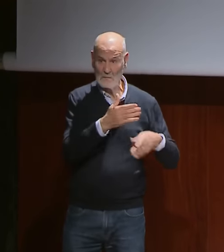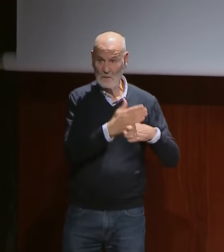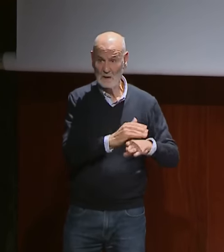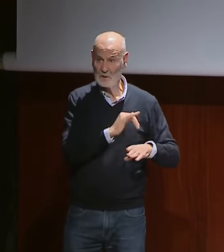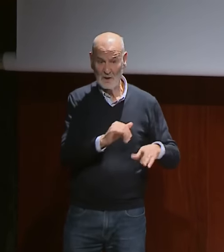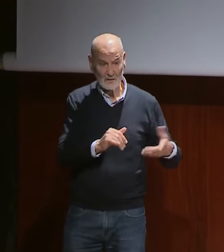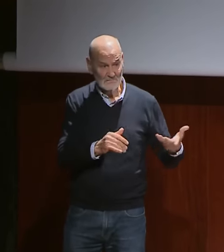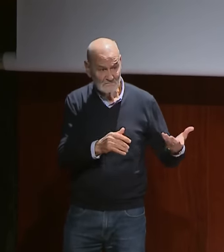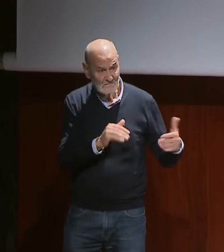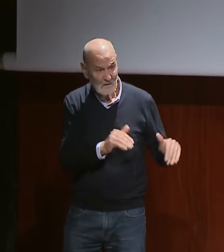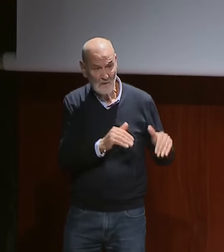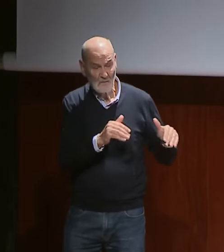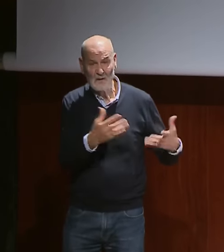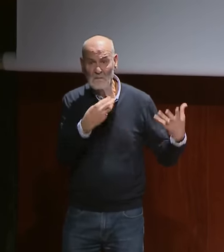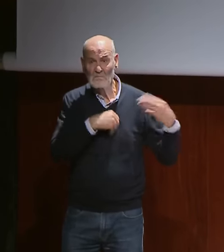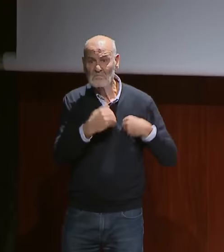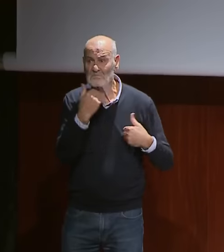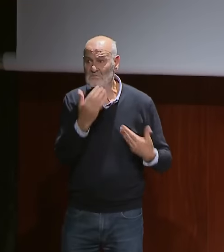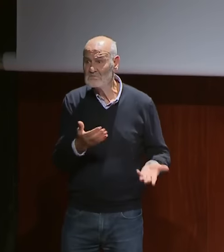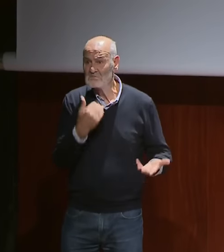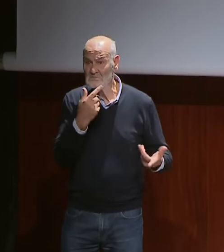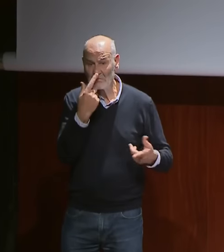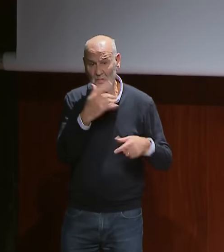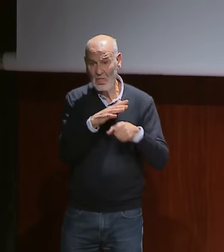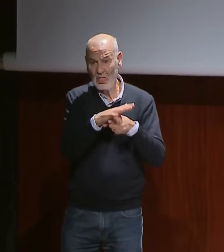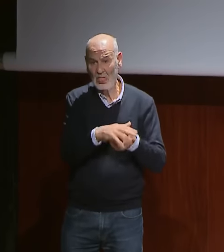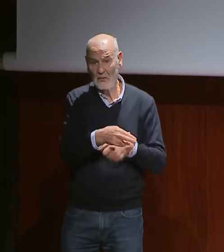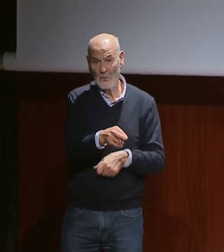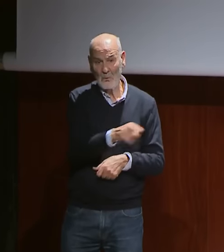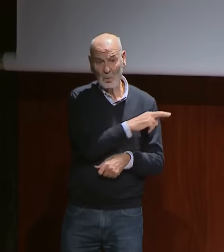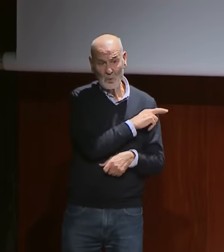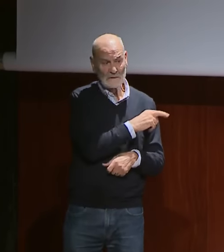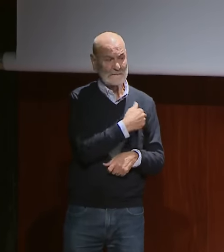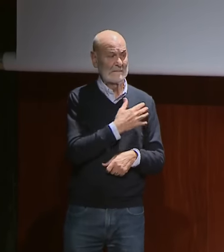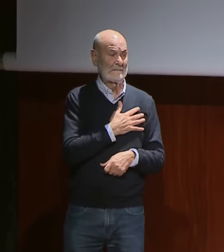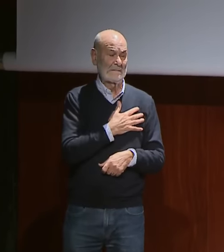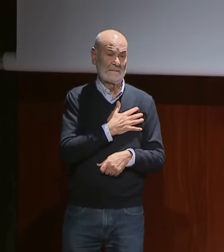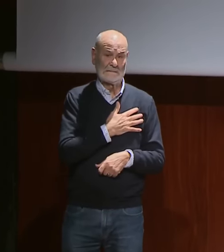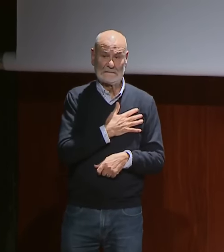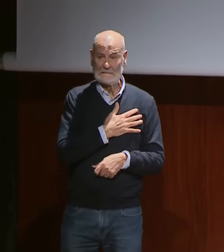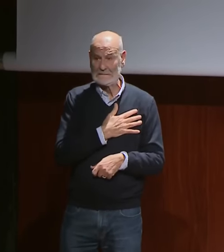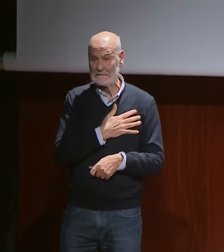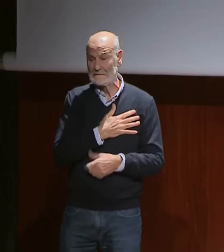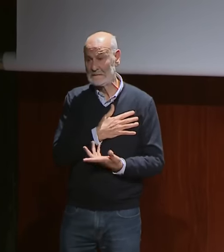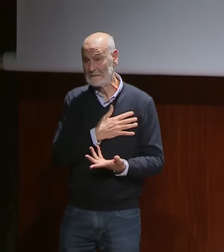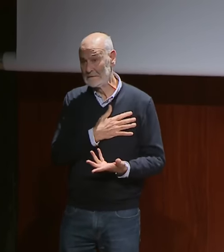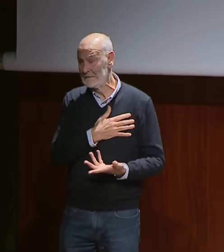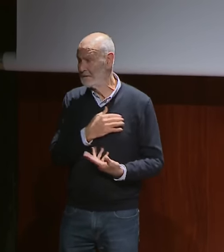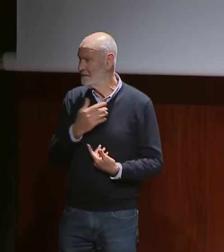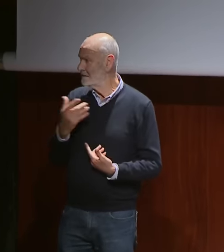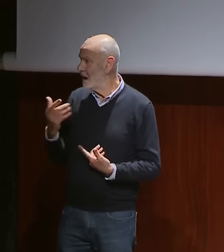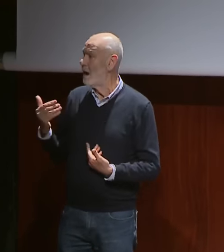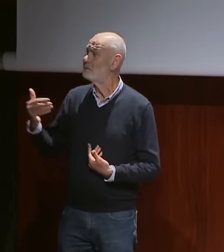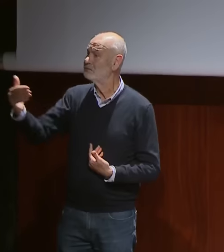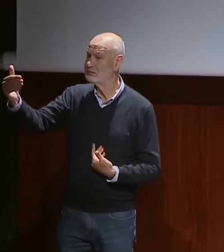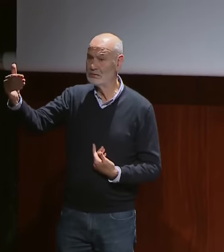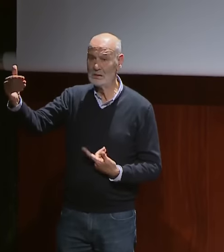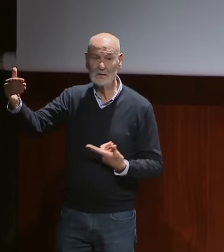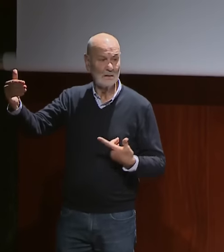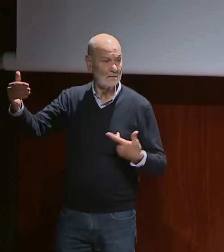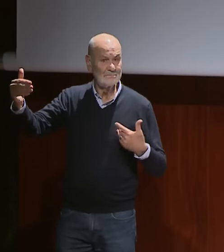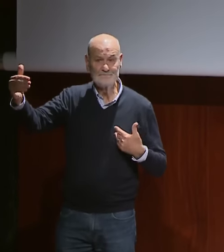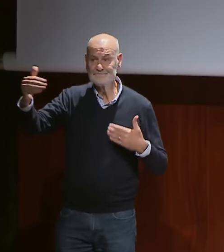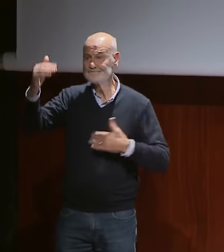avait pu se construire, un parcours, à la différence d'autres sourds qui vivaient toujours les mêmes situations, un peu